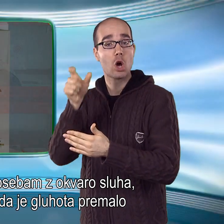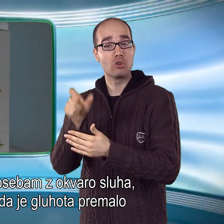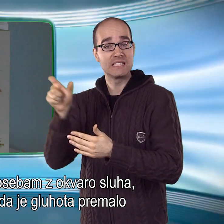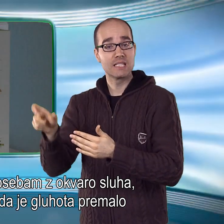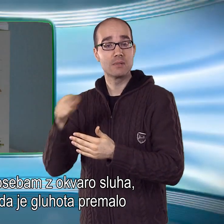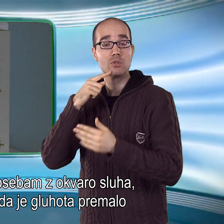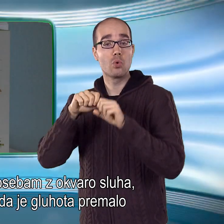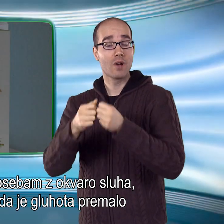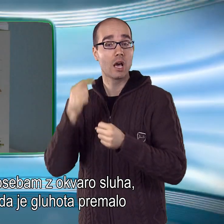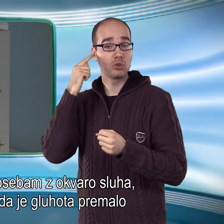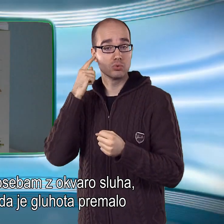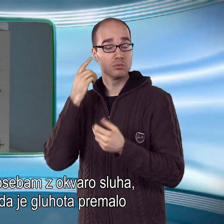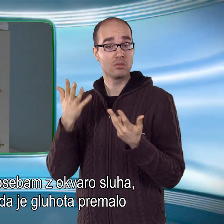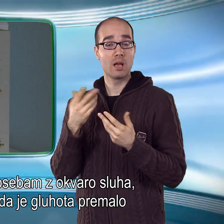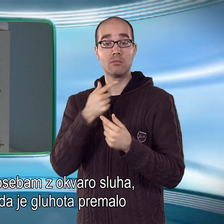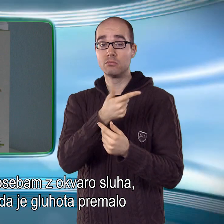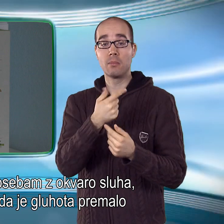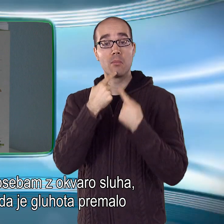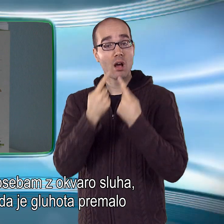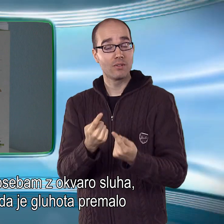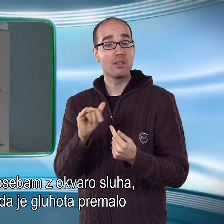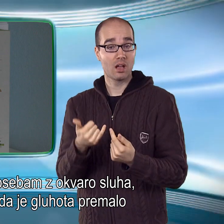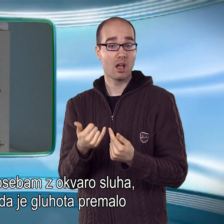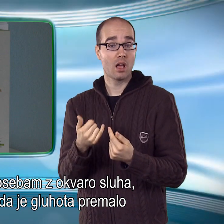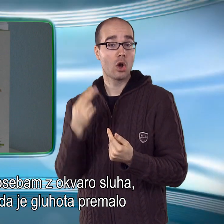je gluhota premalo prepoznavna invalidnost.